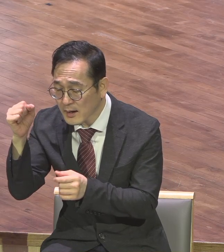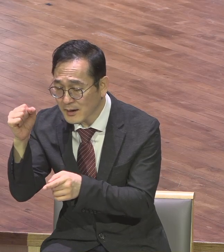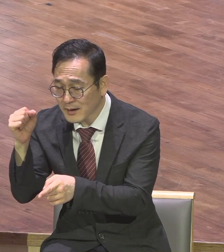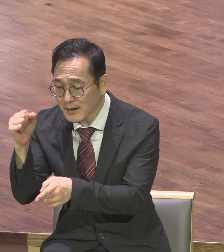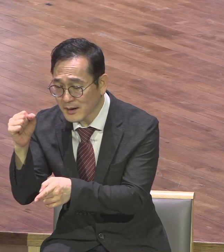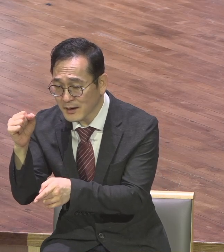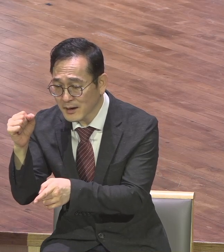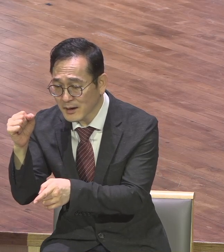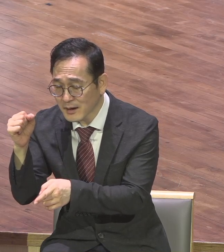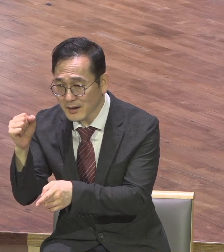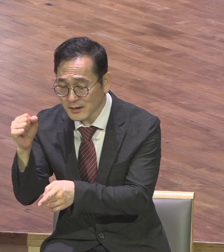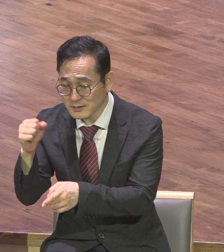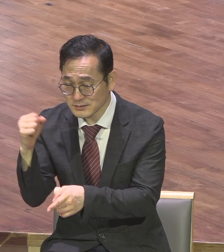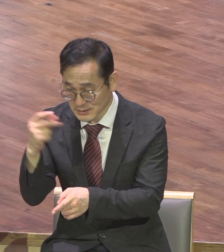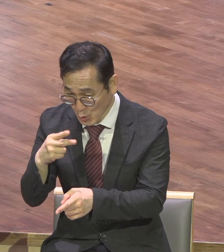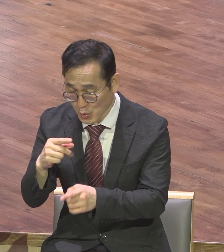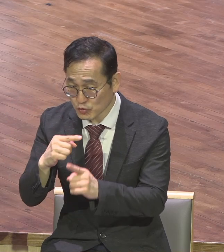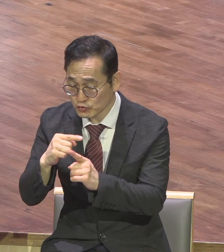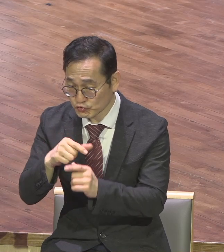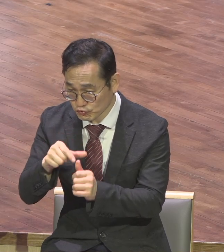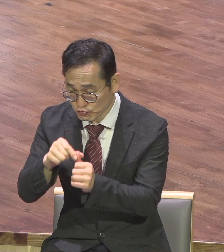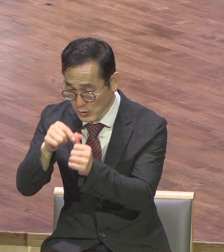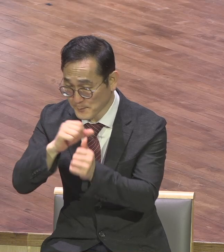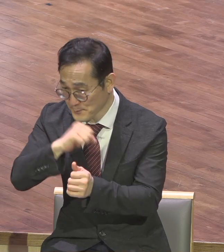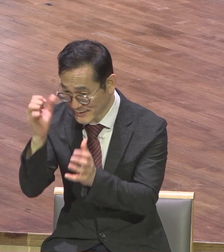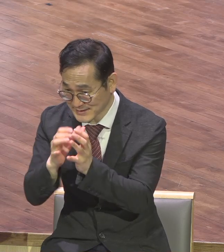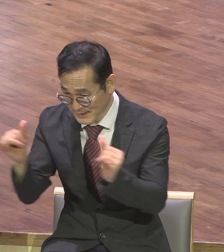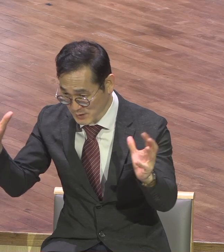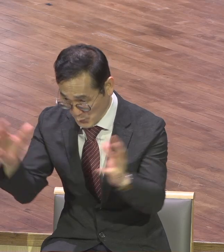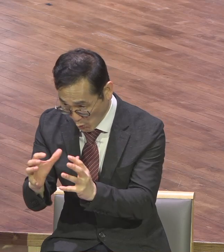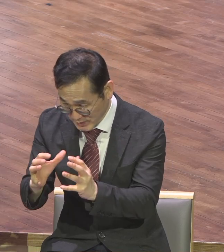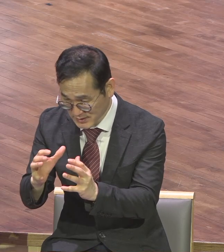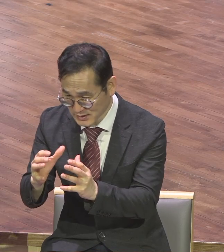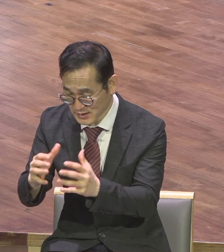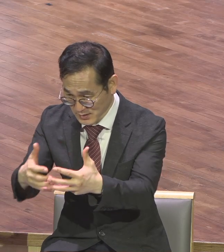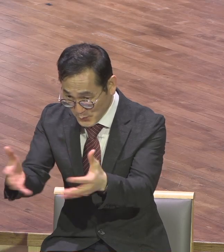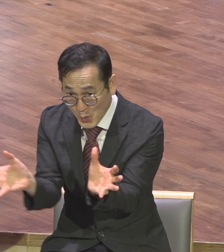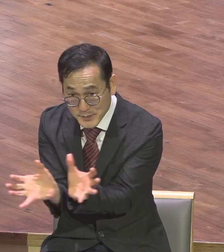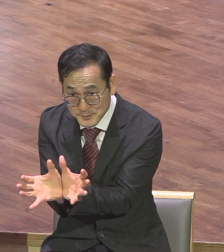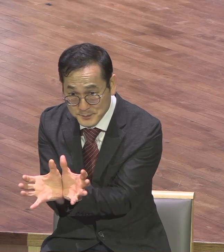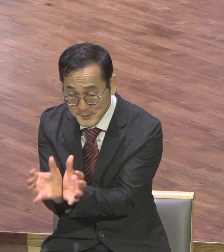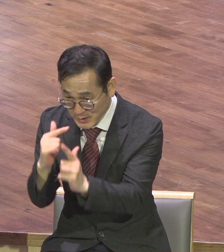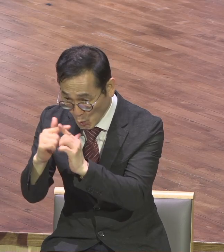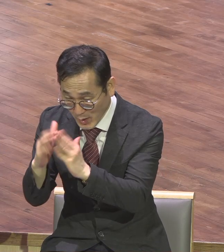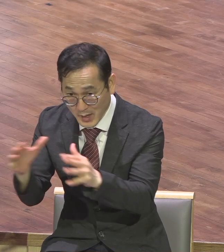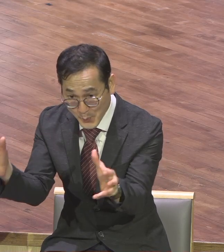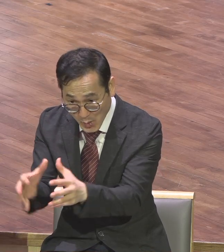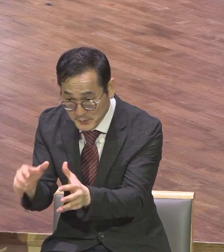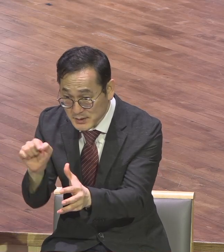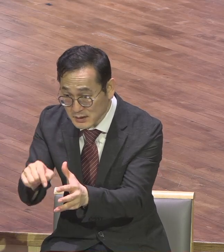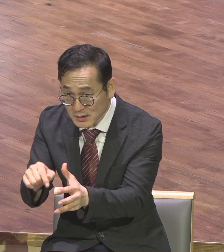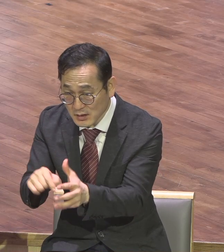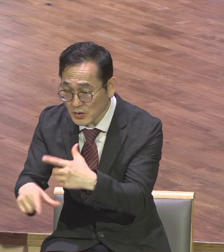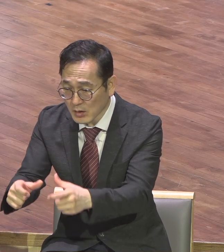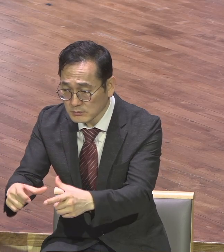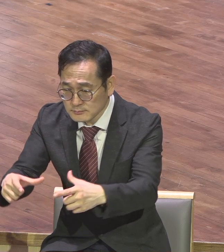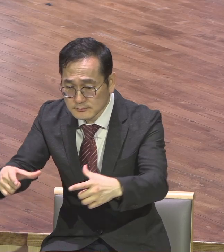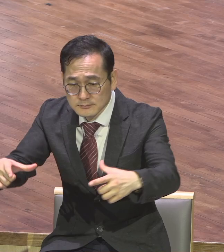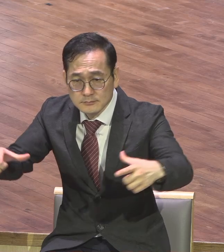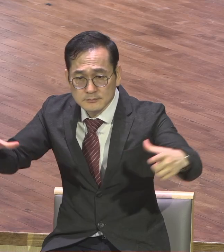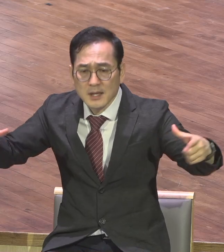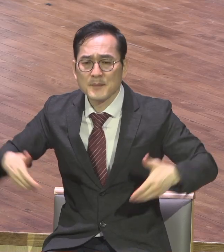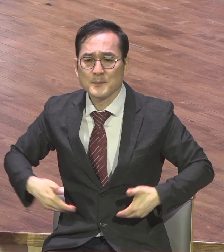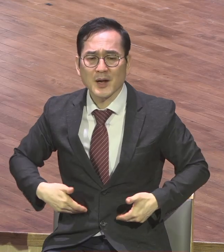자들의 교회에 대해서 구원받은 자들이 모인 공동체에 대한 부분을 확대시켰지요.